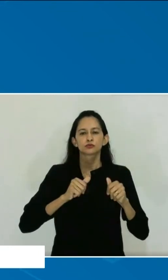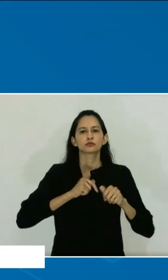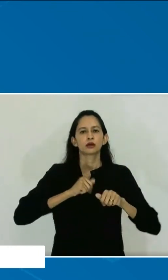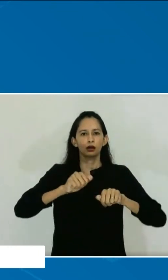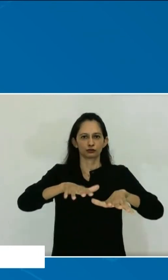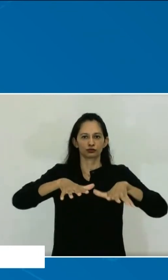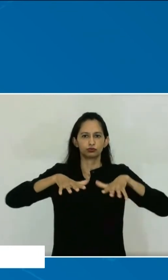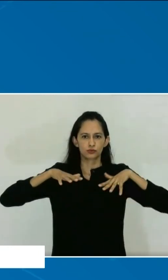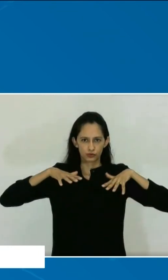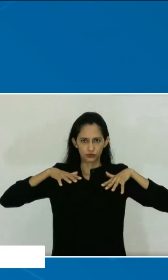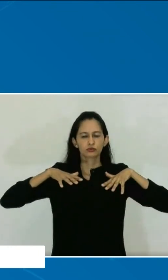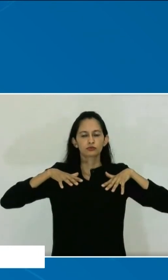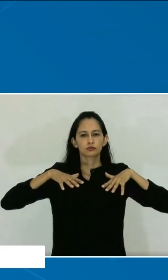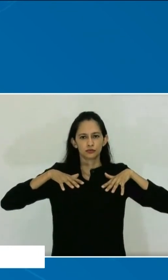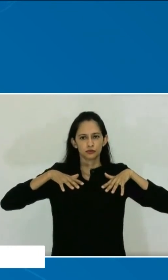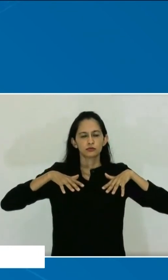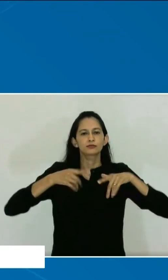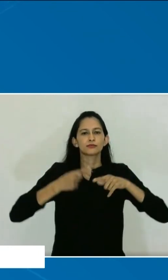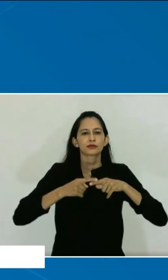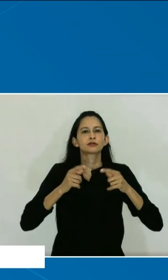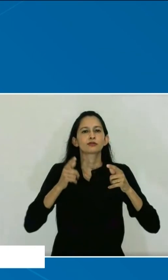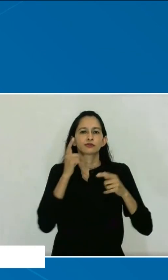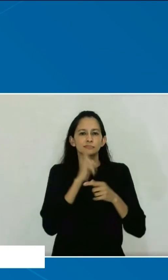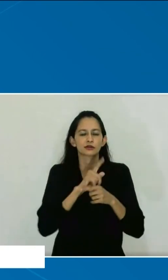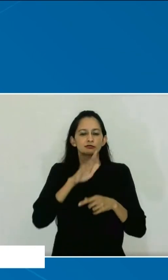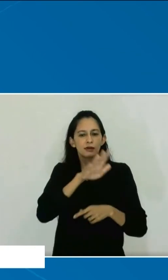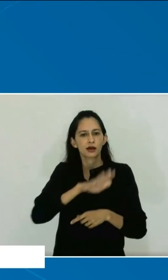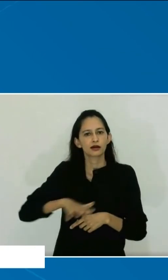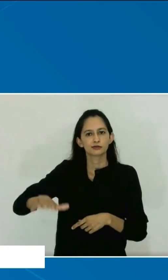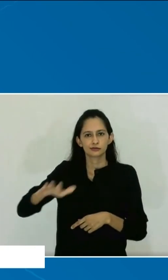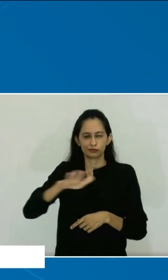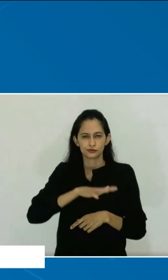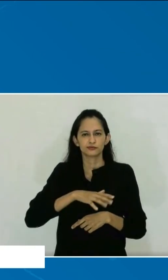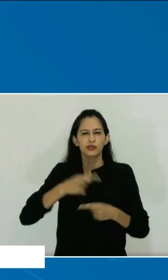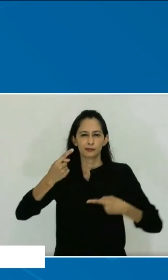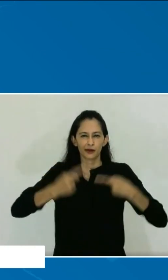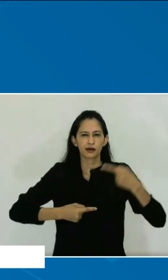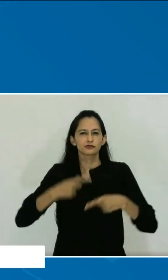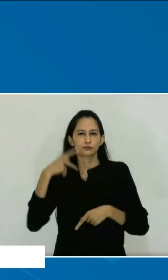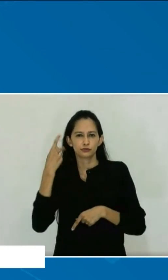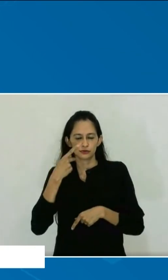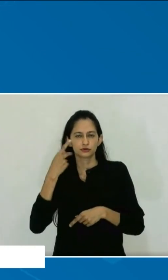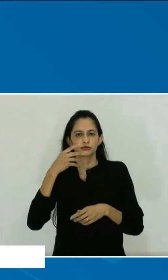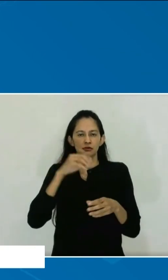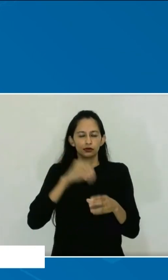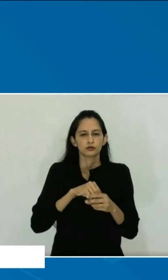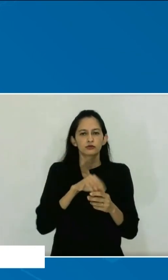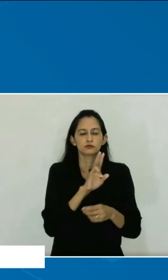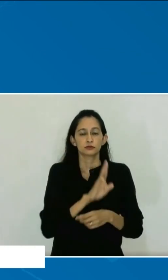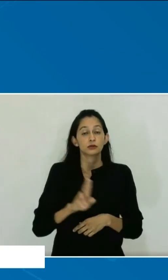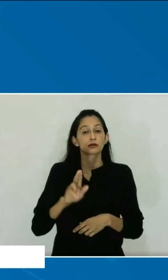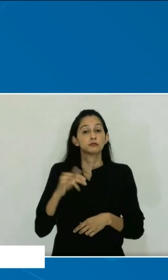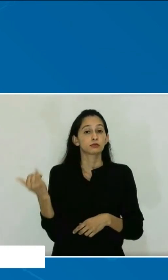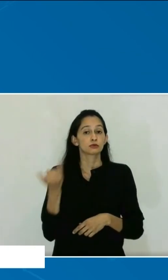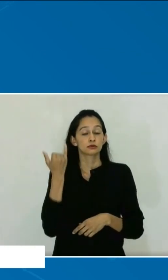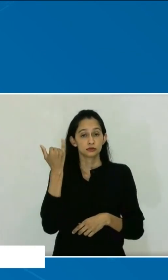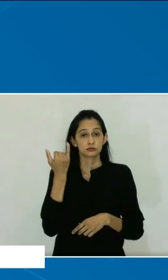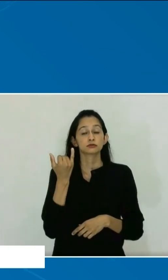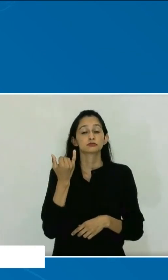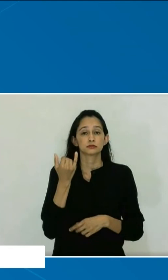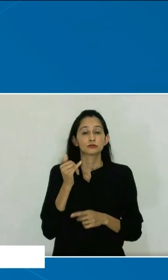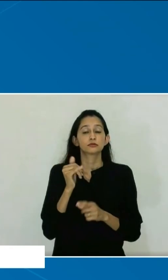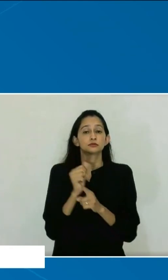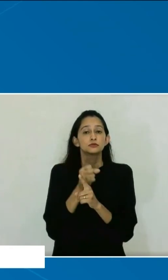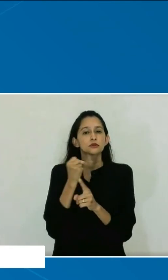auditório da universidade, justamente pelo espaço. Isso aproxima a sociedade com a nossa comunidade universitária.